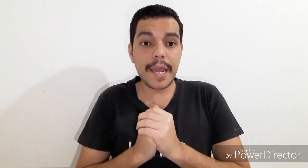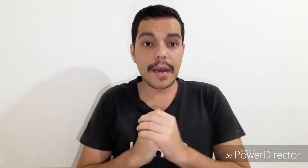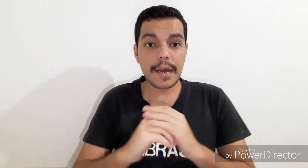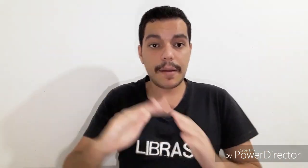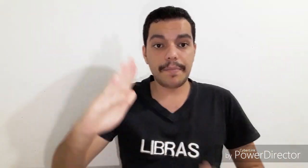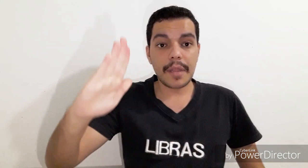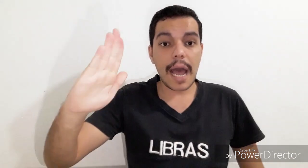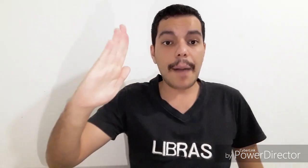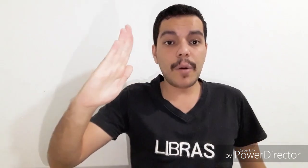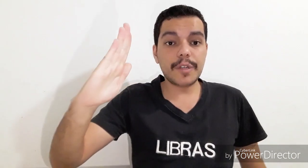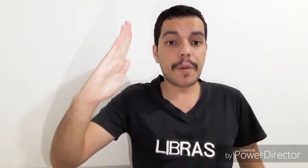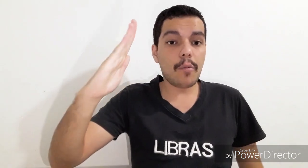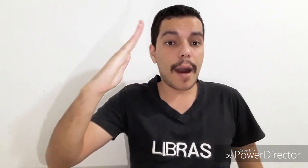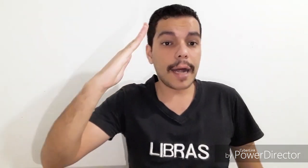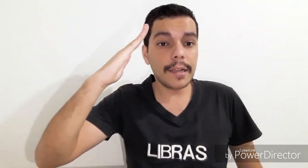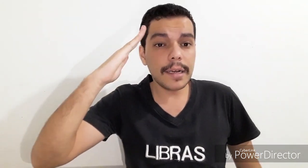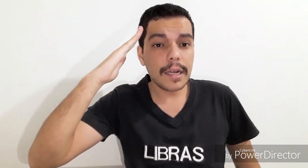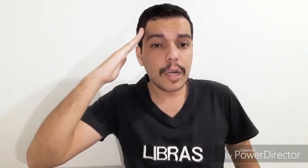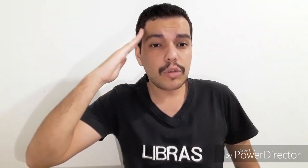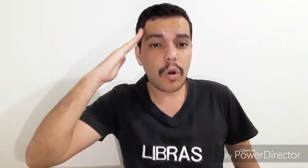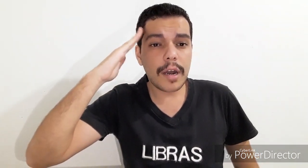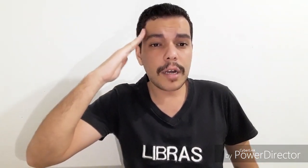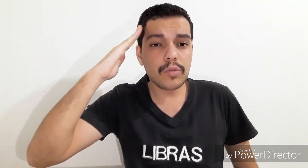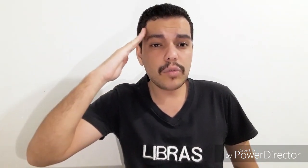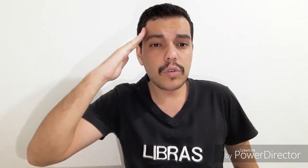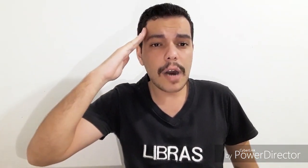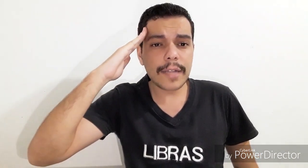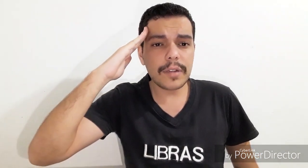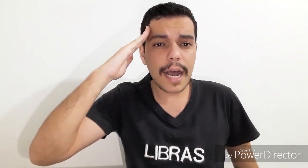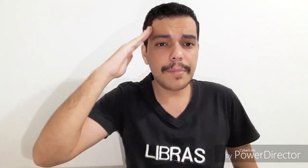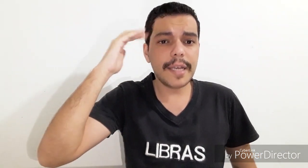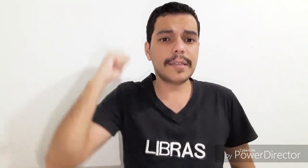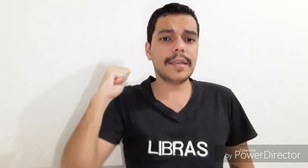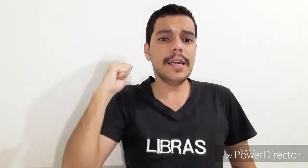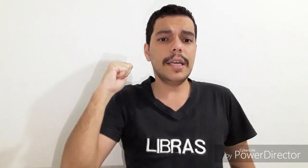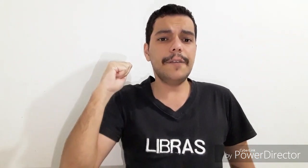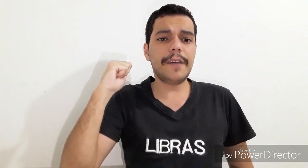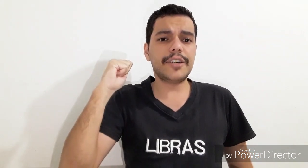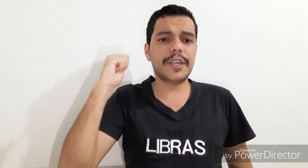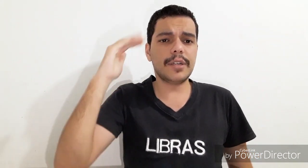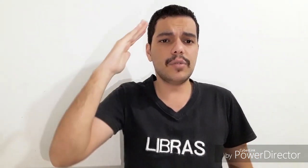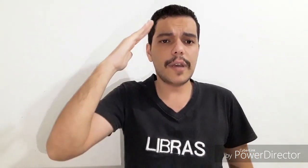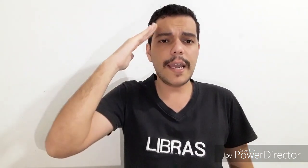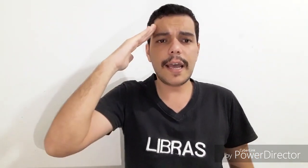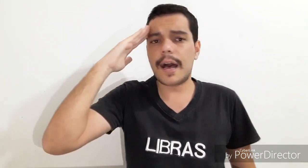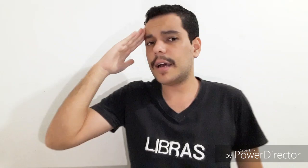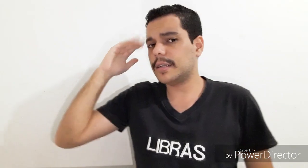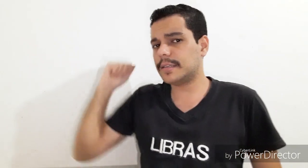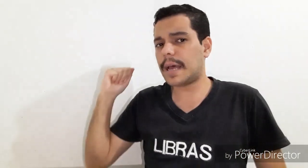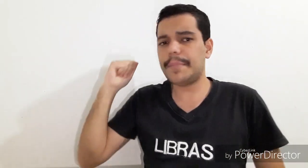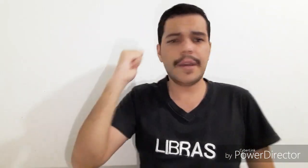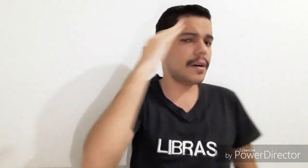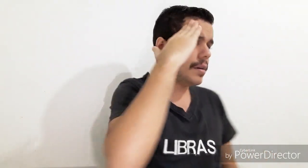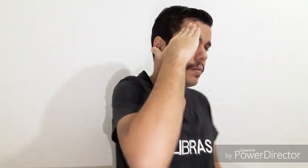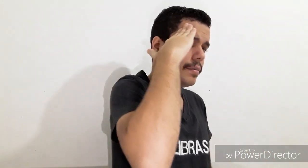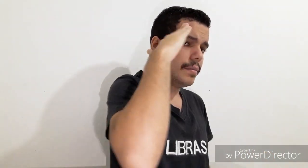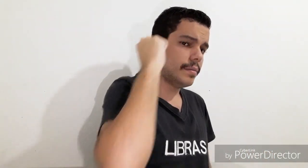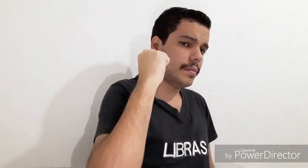Saber, a mão espalmada, tocando do lado da cabeça e fechando em A. Saber.